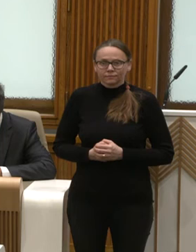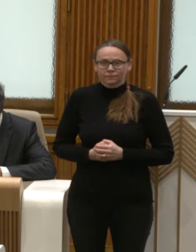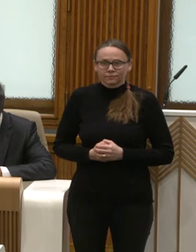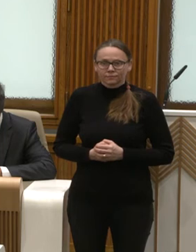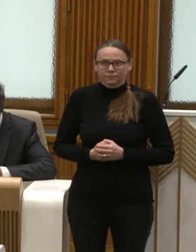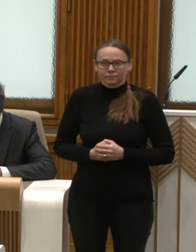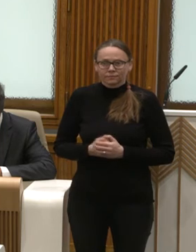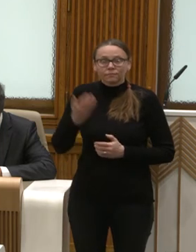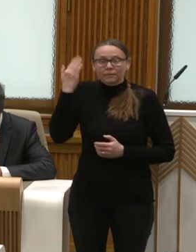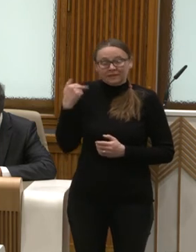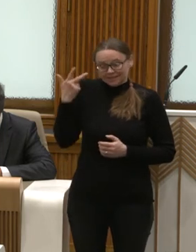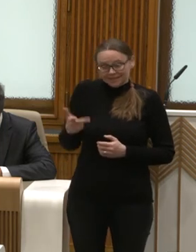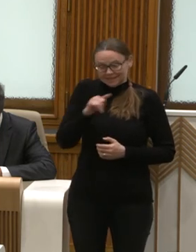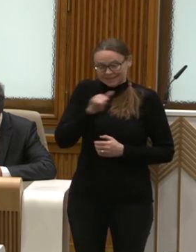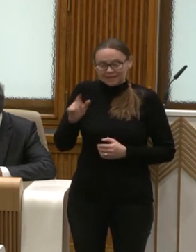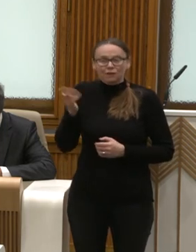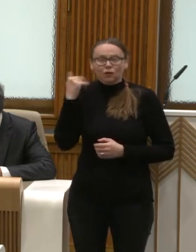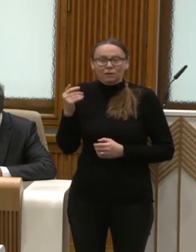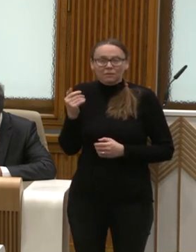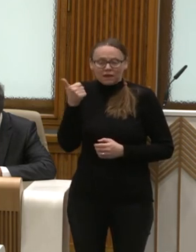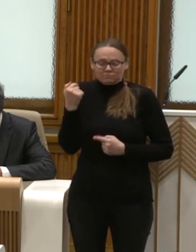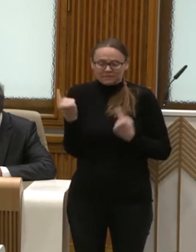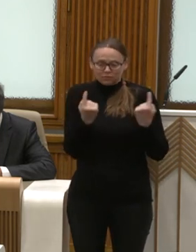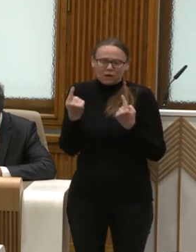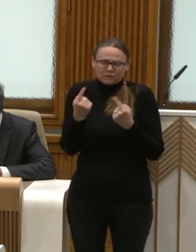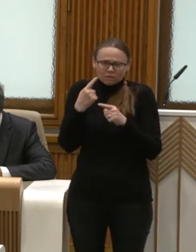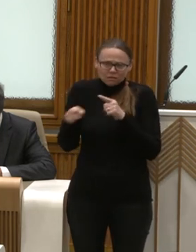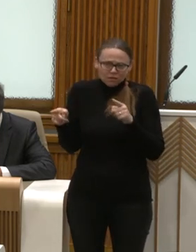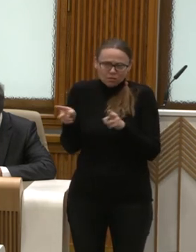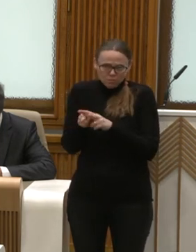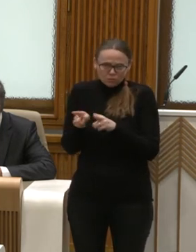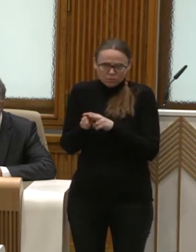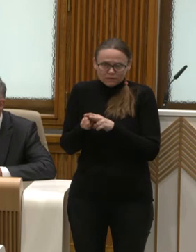pred 30 leti, ko je bila neka situacija pač delno podobna,